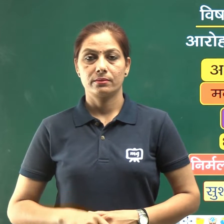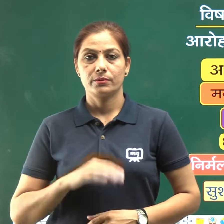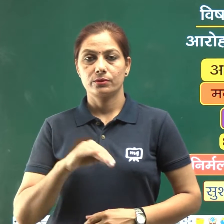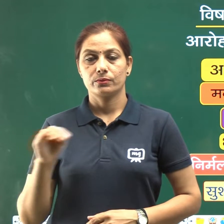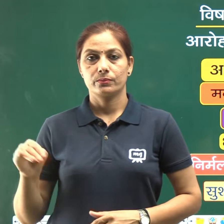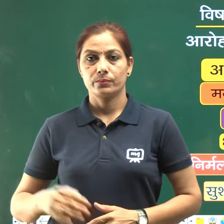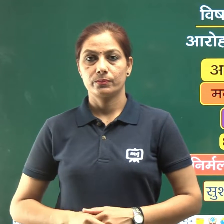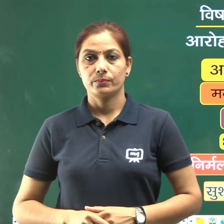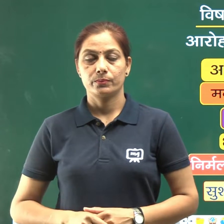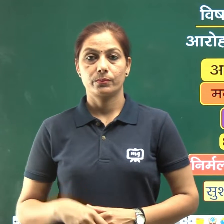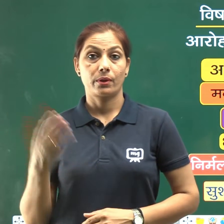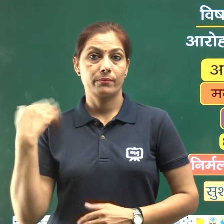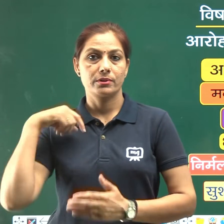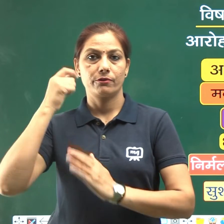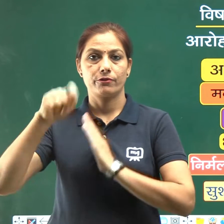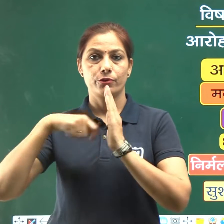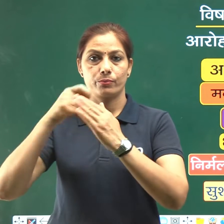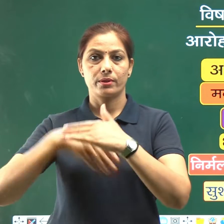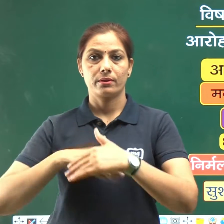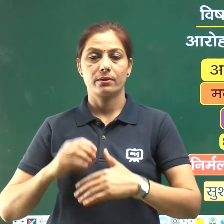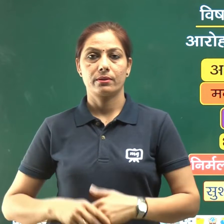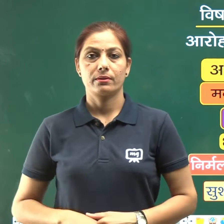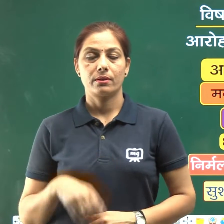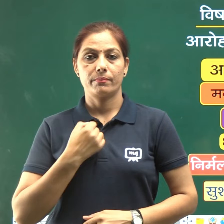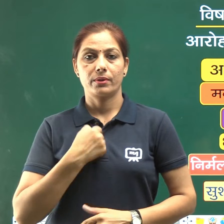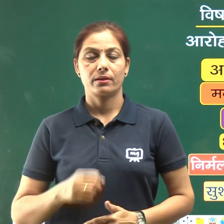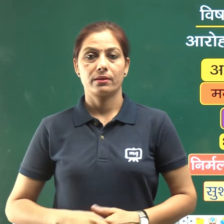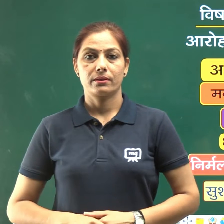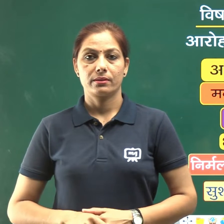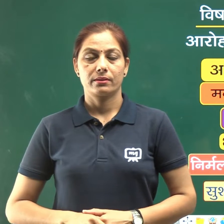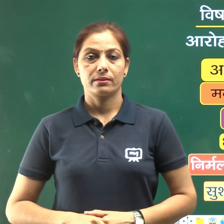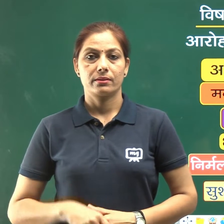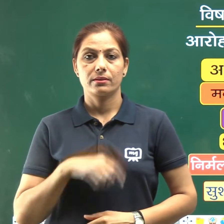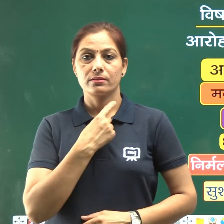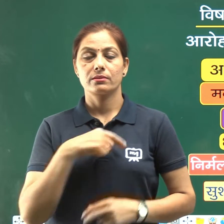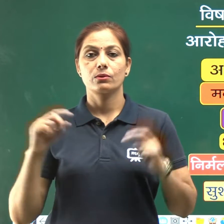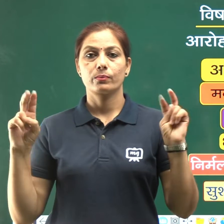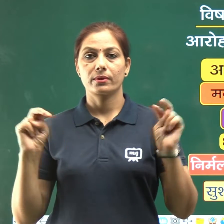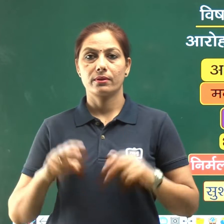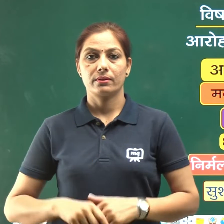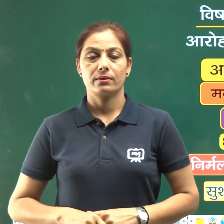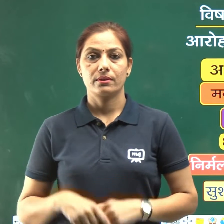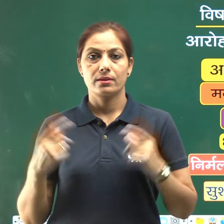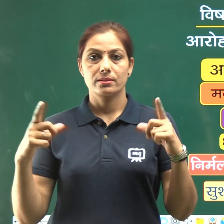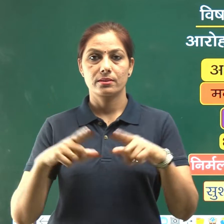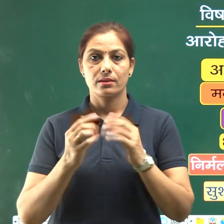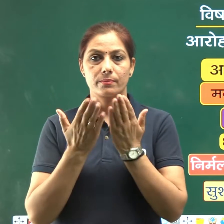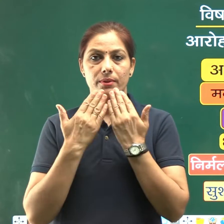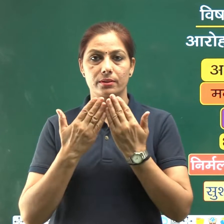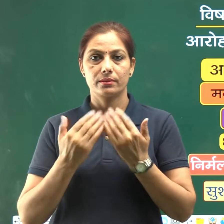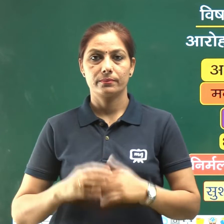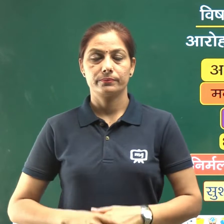बच्चों, पिछले वीडियो में हमने इस अध्याय का सार पढ़ा